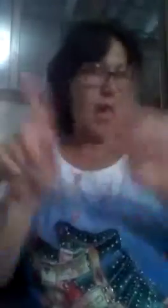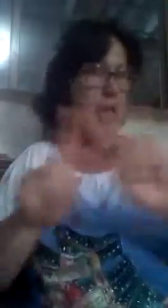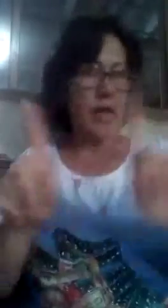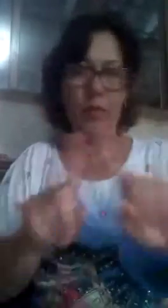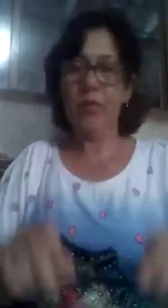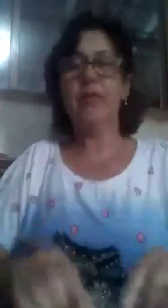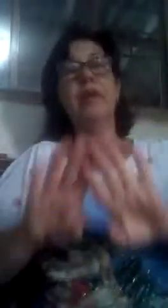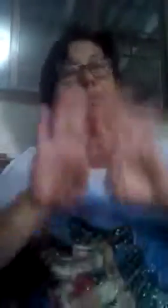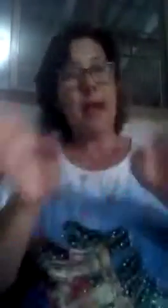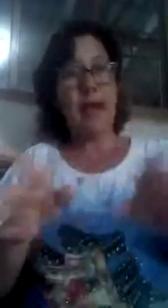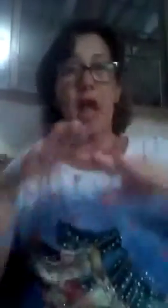Tá.